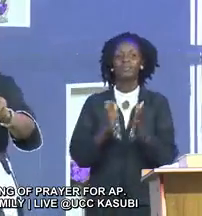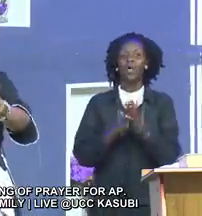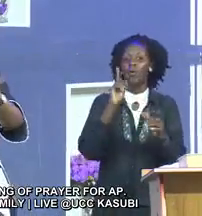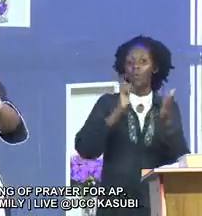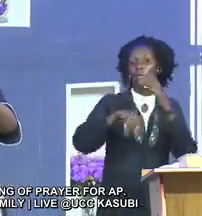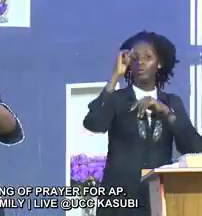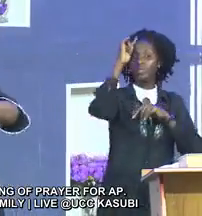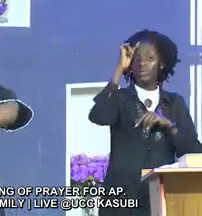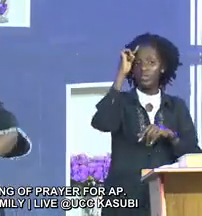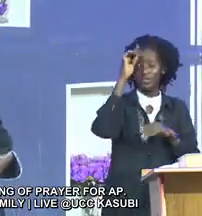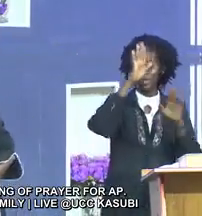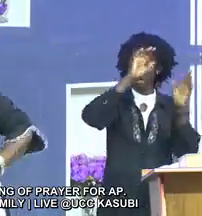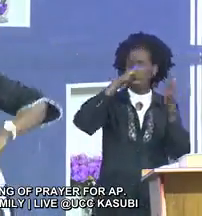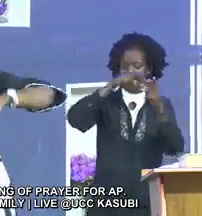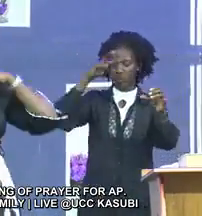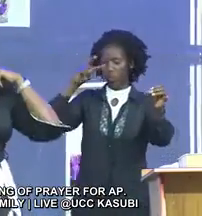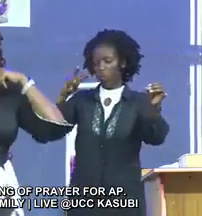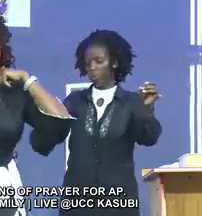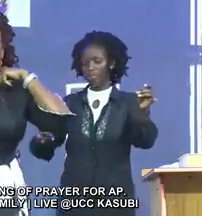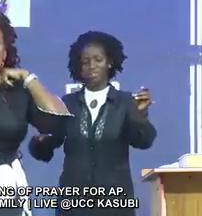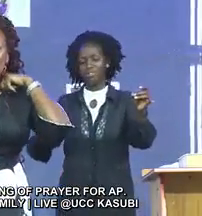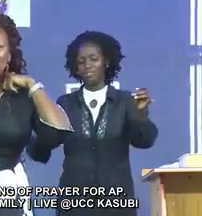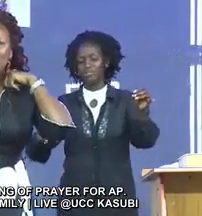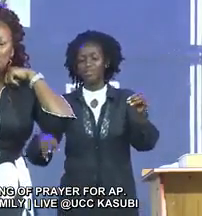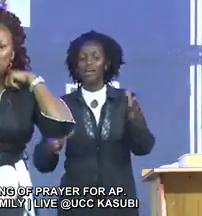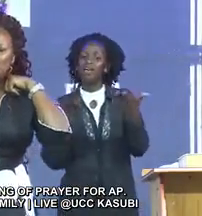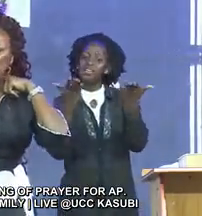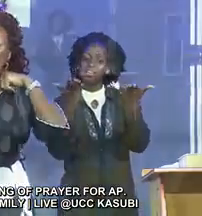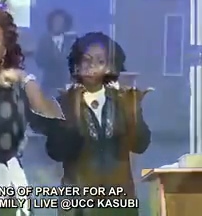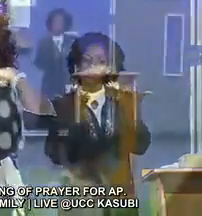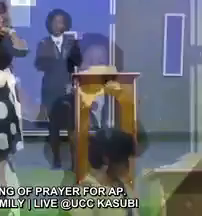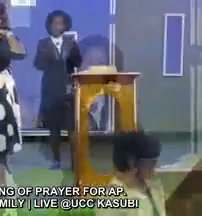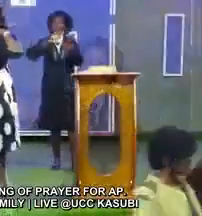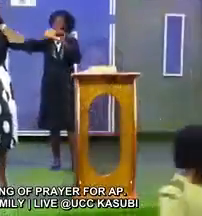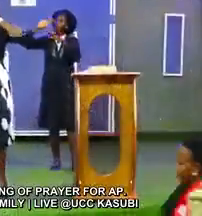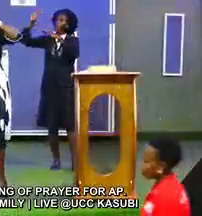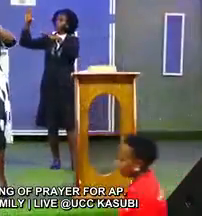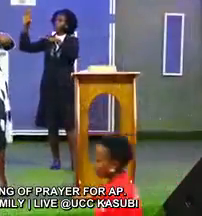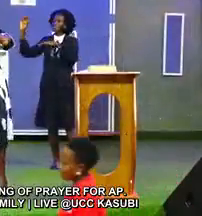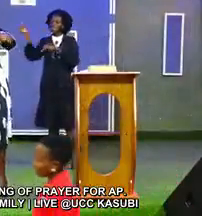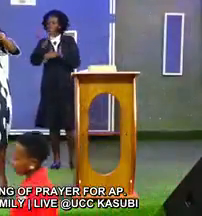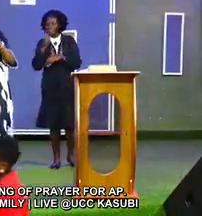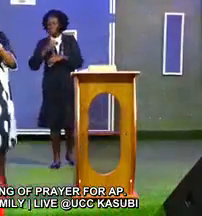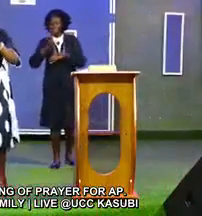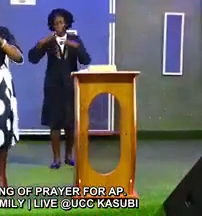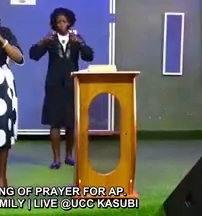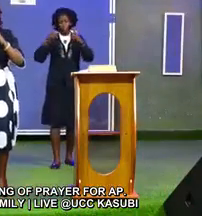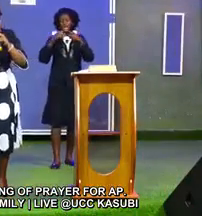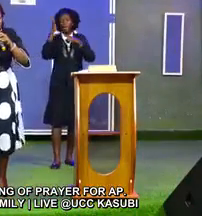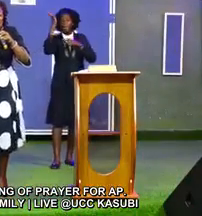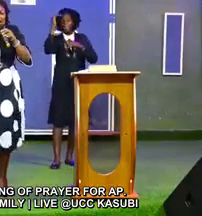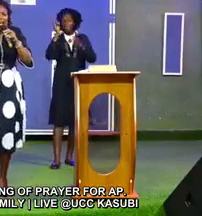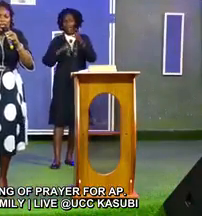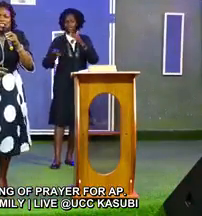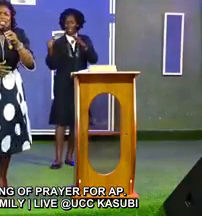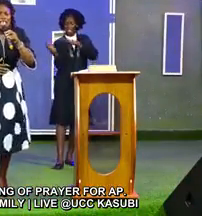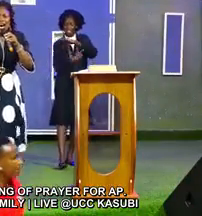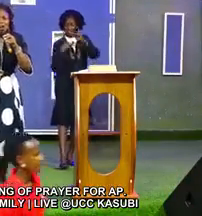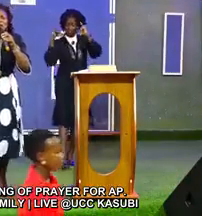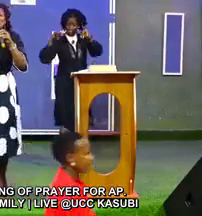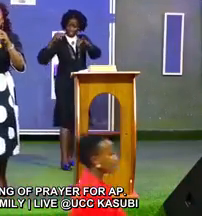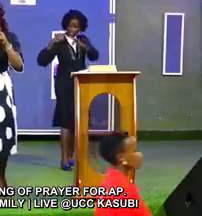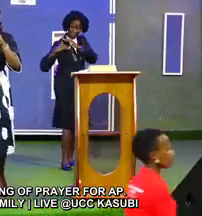nolo woso bifamu kwetire yeyo che wafa ye manya Ebera yo